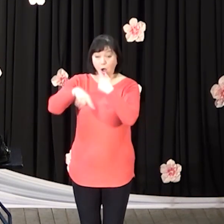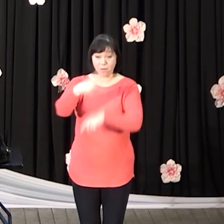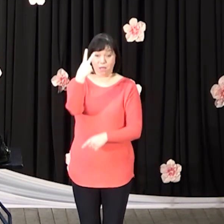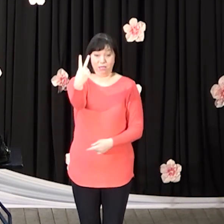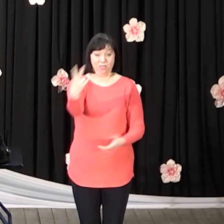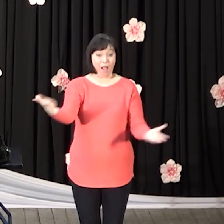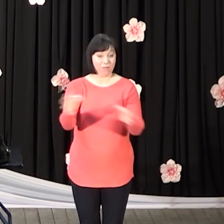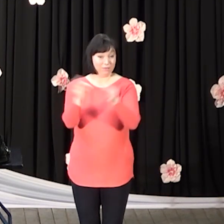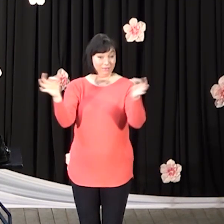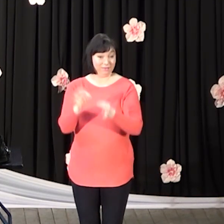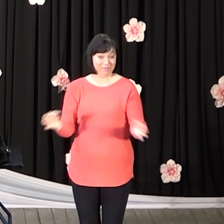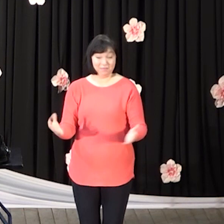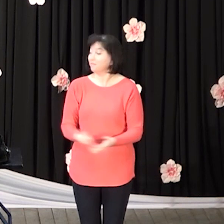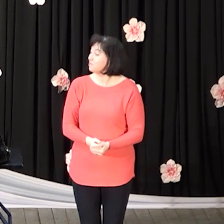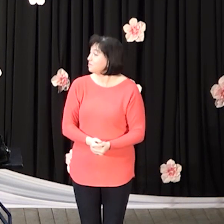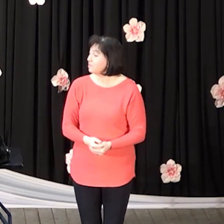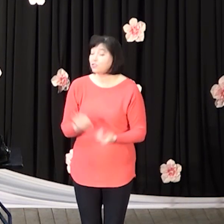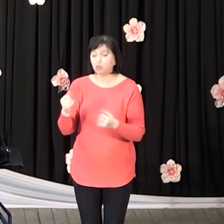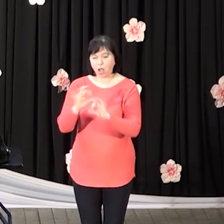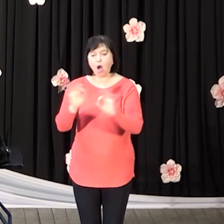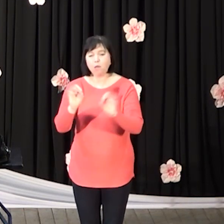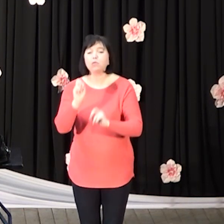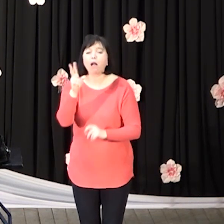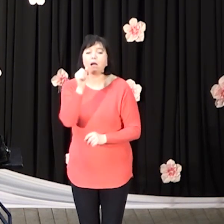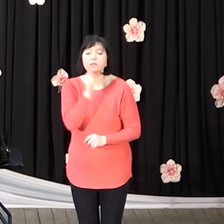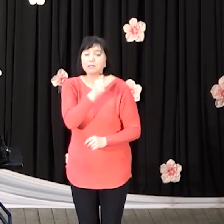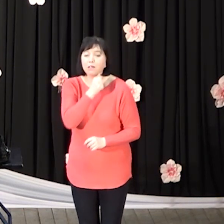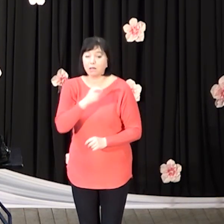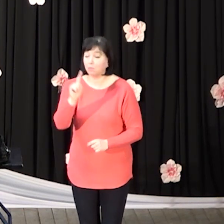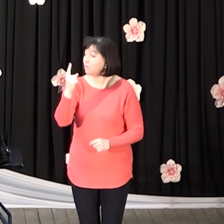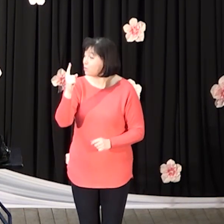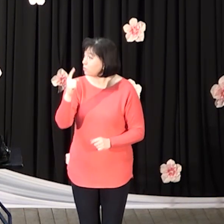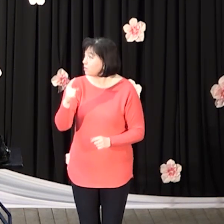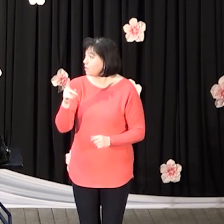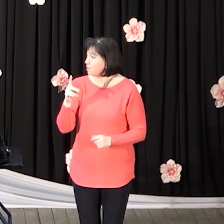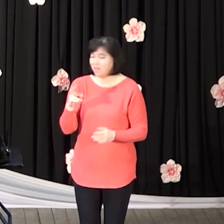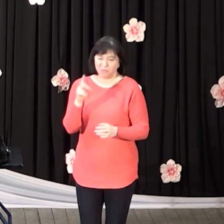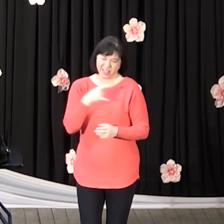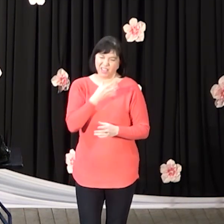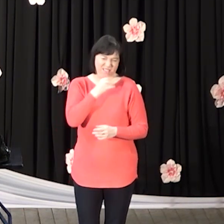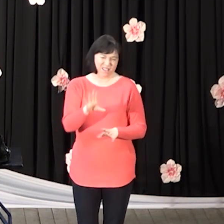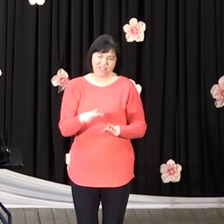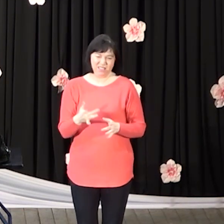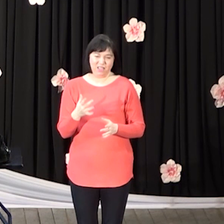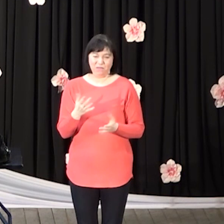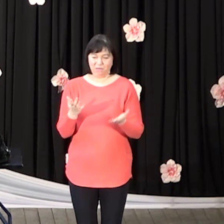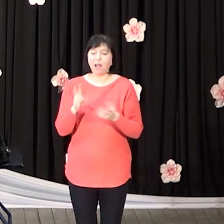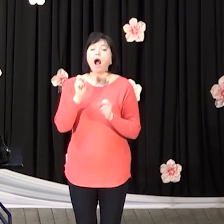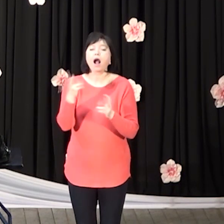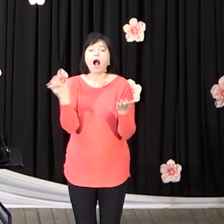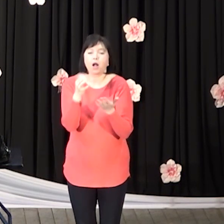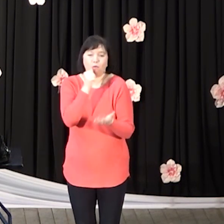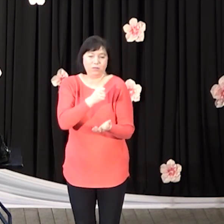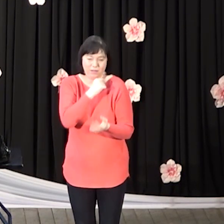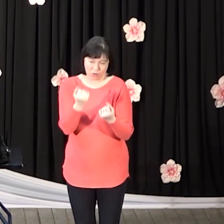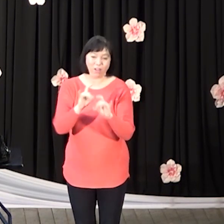două fir de ață. Haideți voi și vă măresc cum fac acest secret, pentru că n-ar fi făcut din partea mea să trec deci să vă spun care este